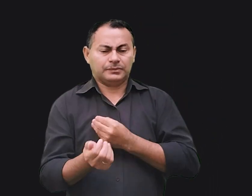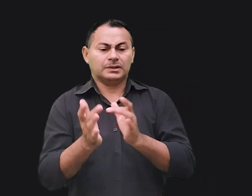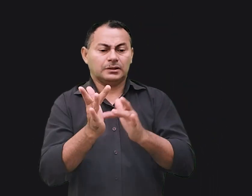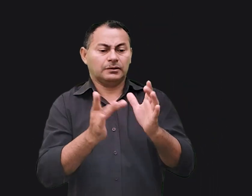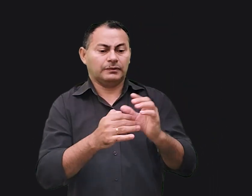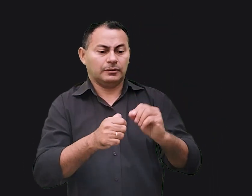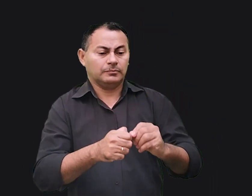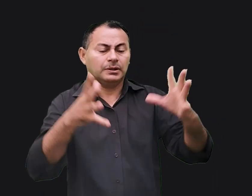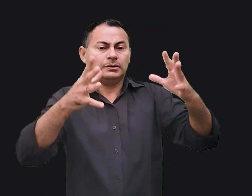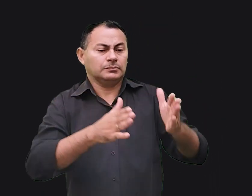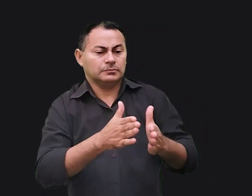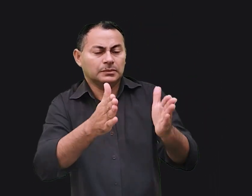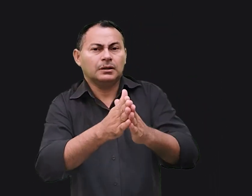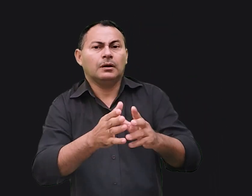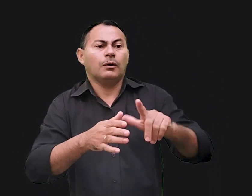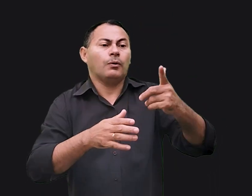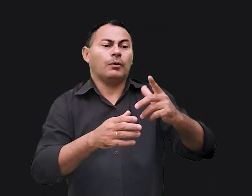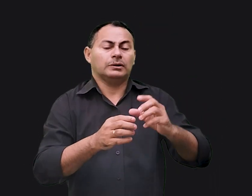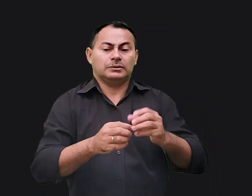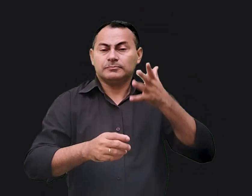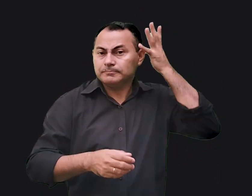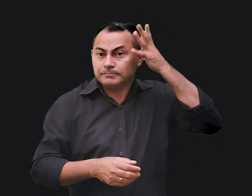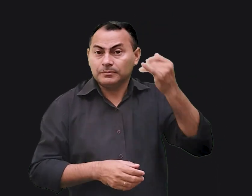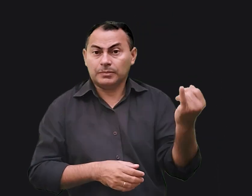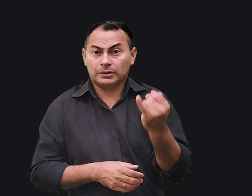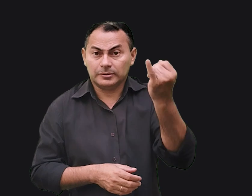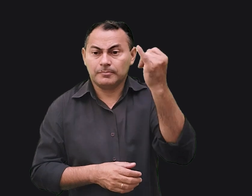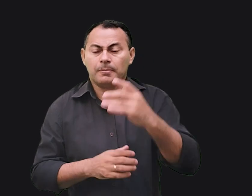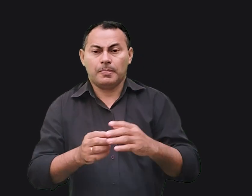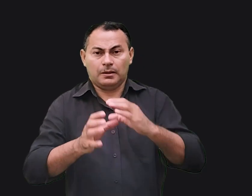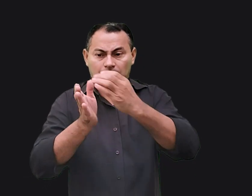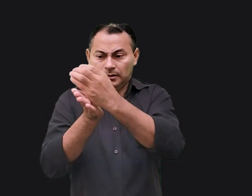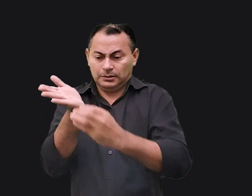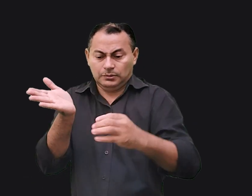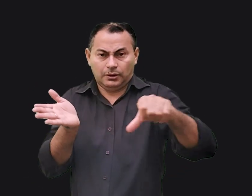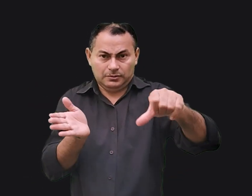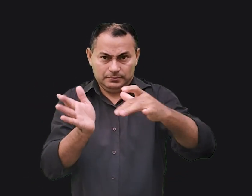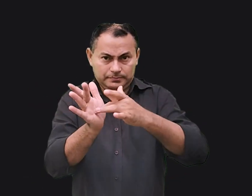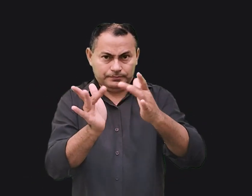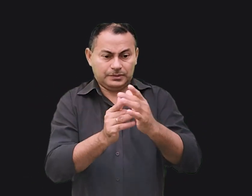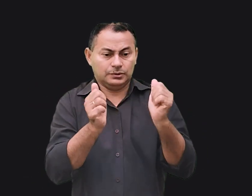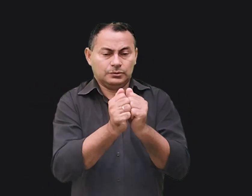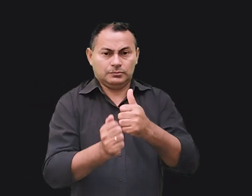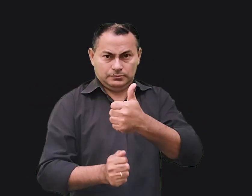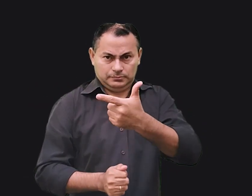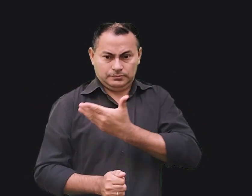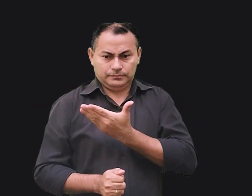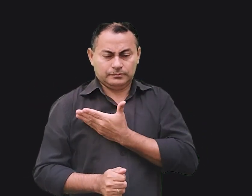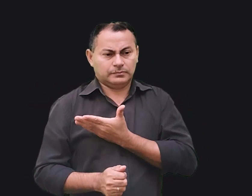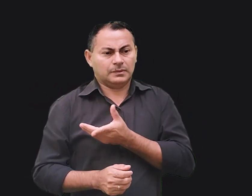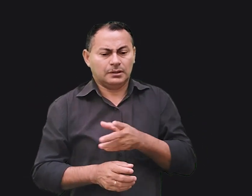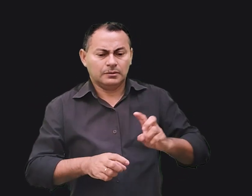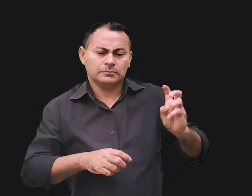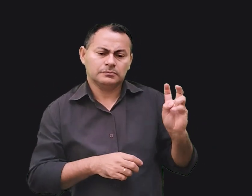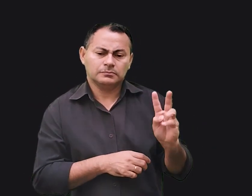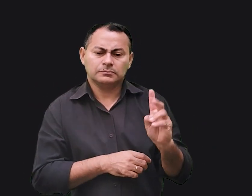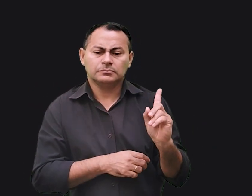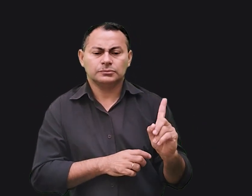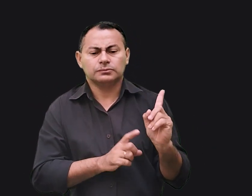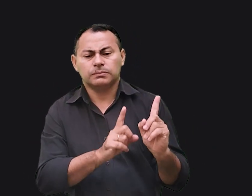outro milagre e no meio do caminho pregou outro sermão importante. No capítulo 9, Jesus e seus apóstolos estavam caminhando quando